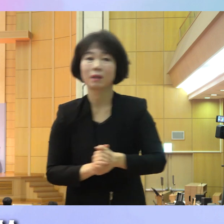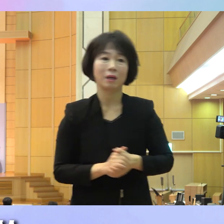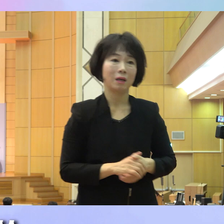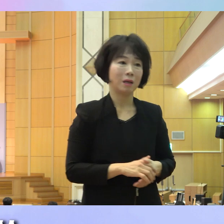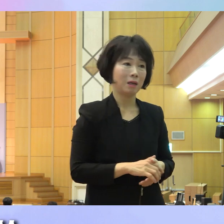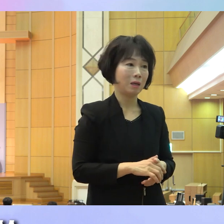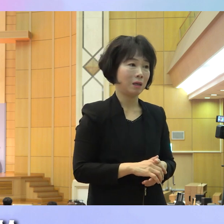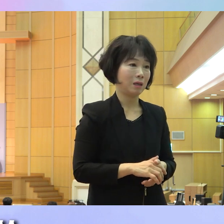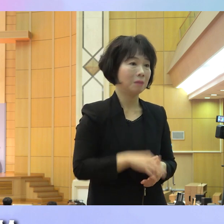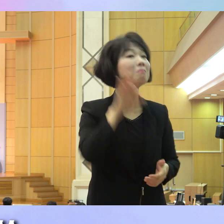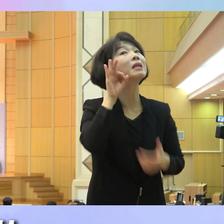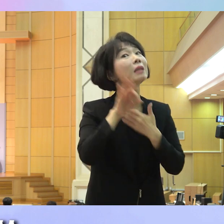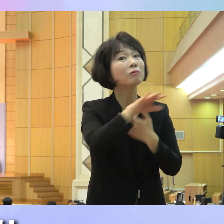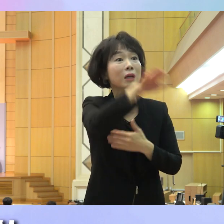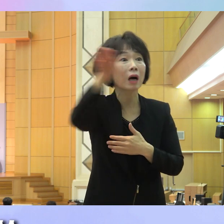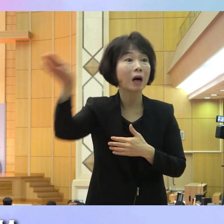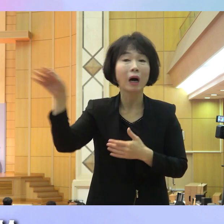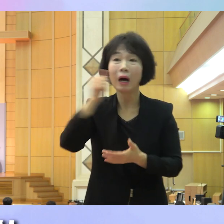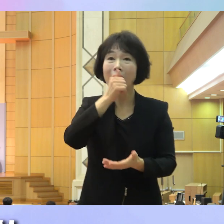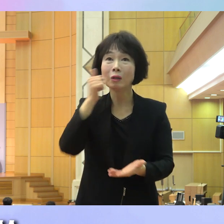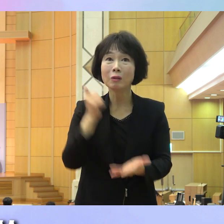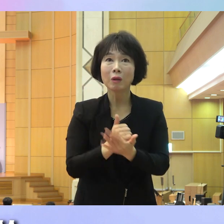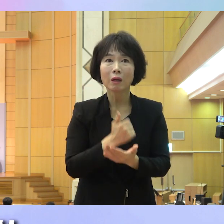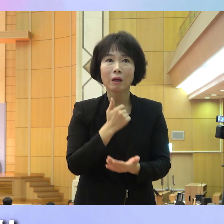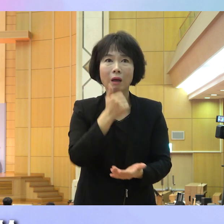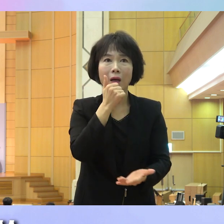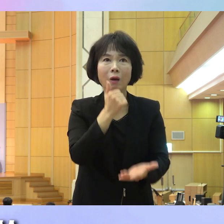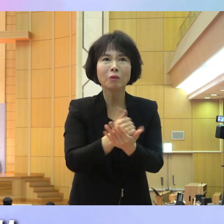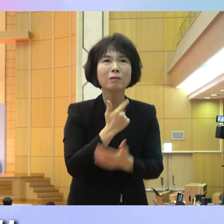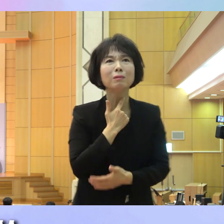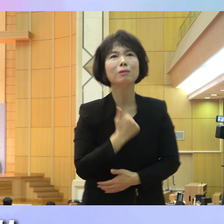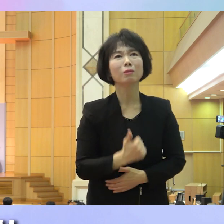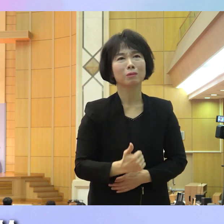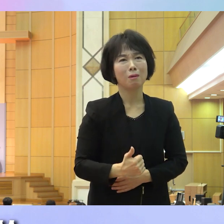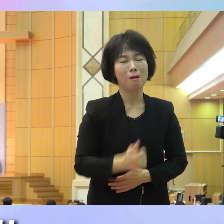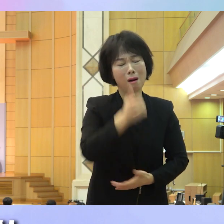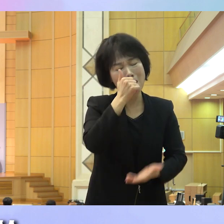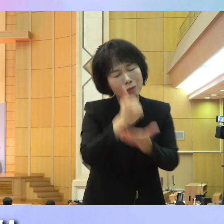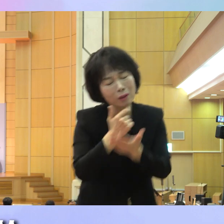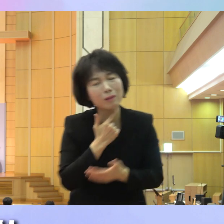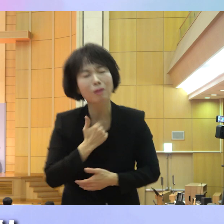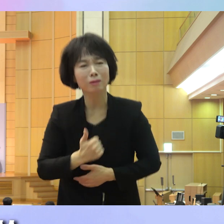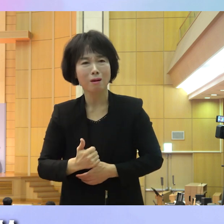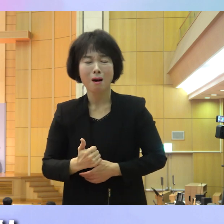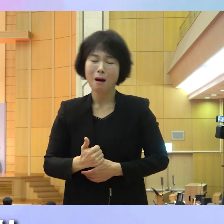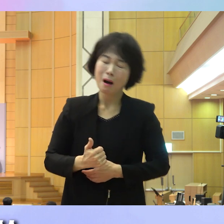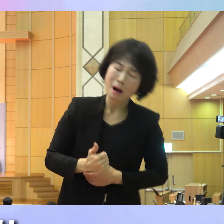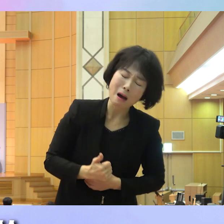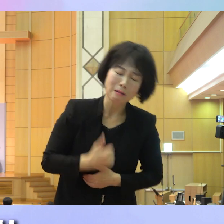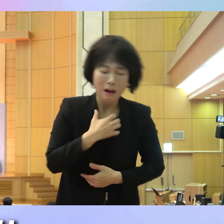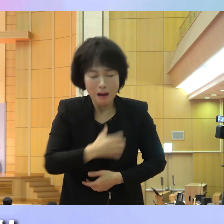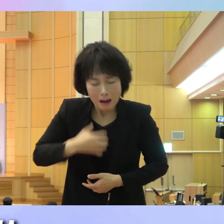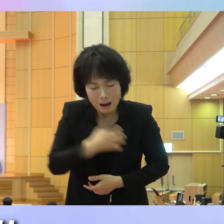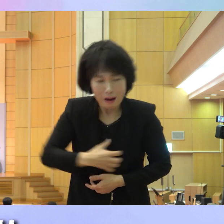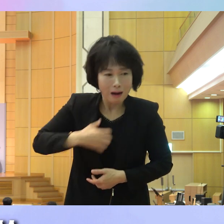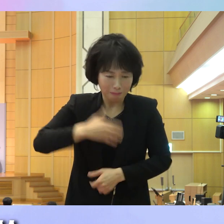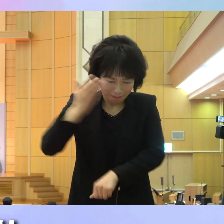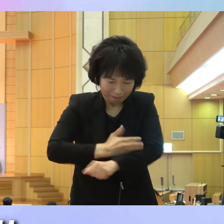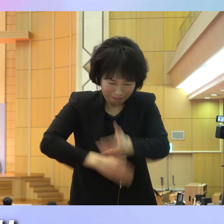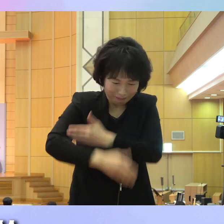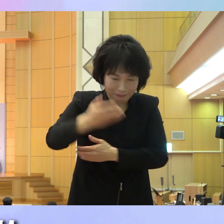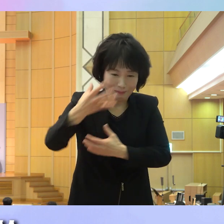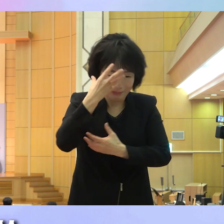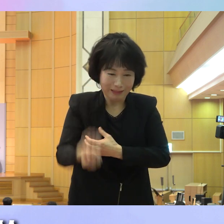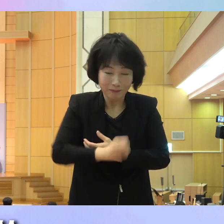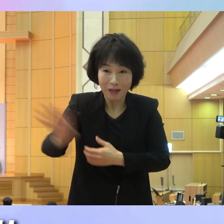여러분, 죄를 지어서 죄값으로 사망하고 지옥 갈 수밖에 없으니까 아이고 잘라버리자 하고 다 잘라버리고 나면,